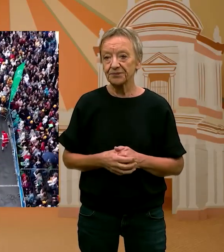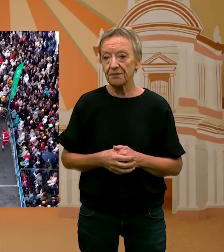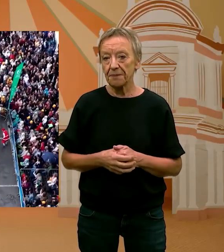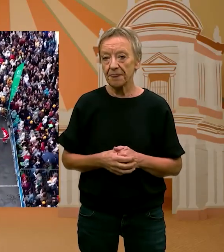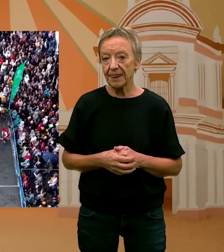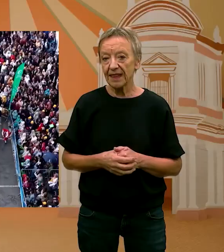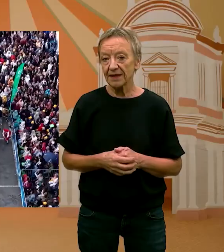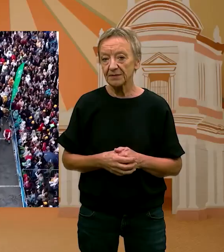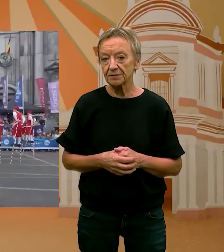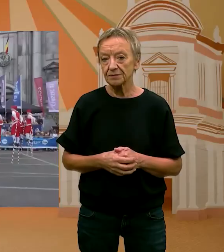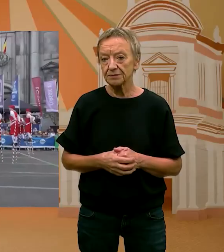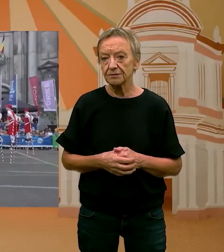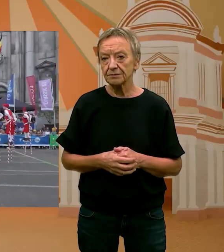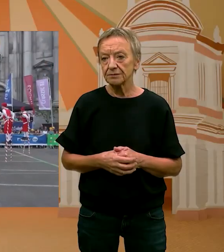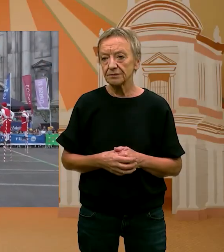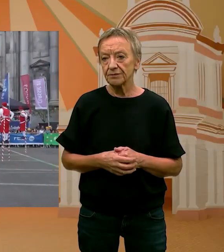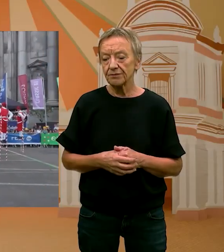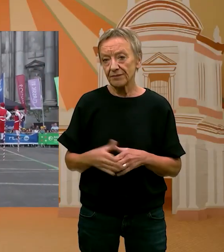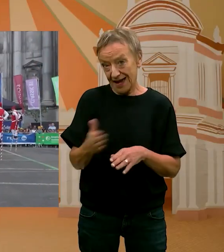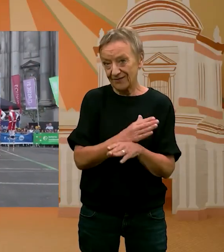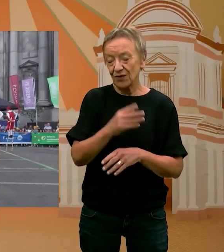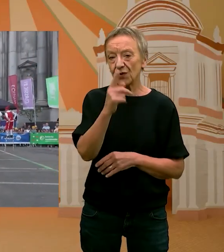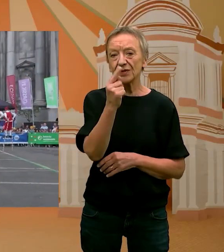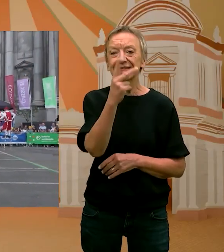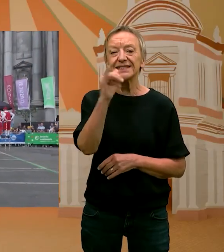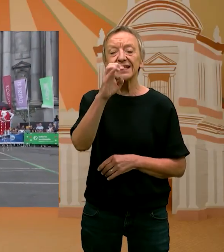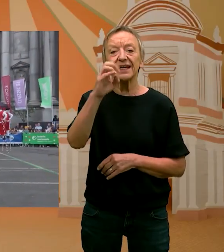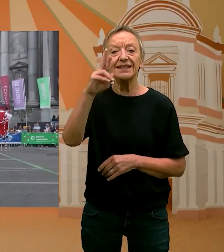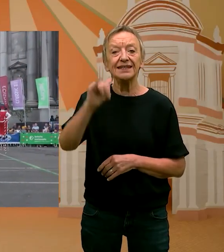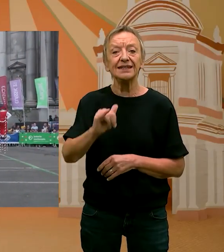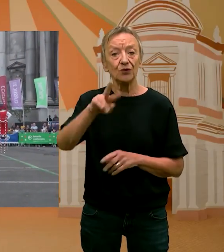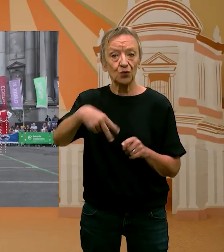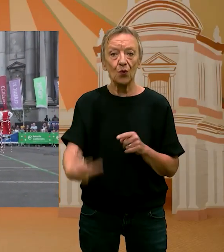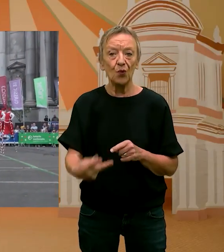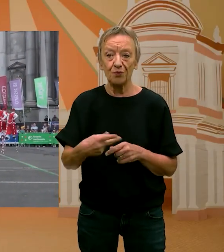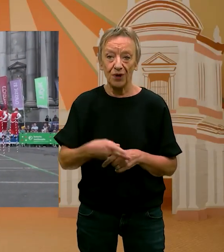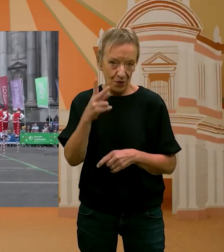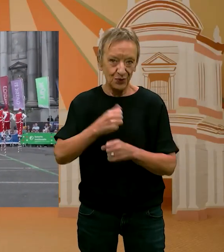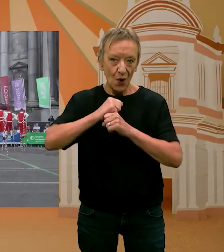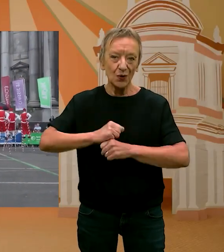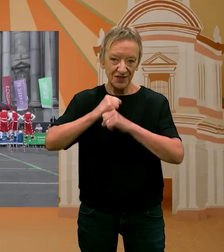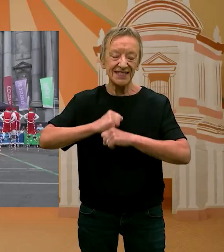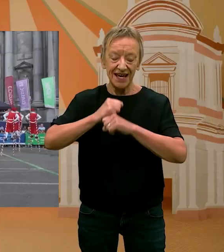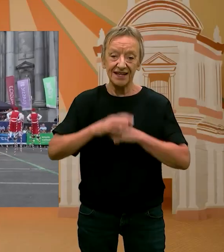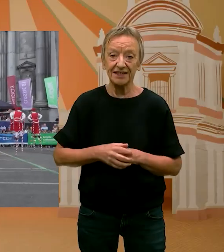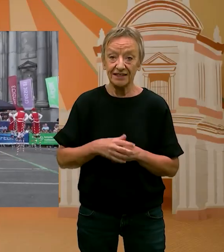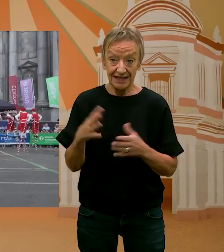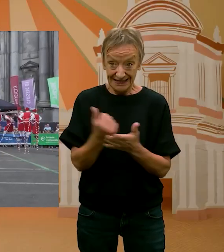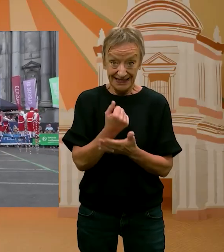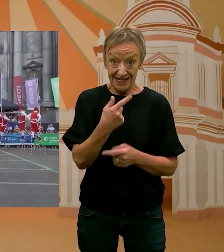qui est notre vétéran des chasses. On peut souligner quand même que Thierry a gagné les chasses d'or en 84-85. Ils ne sont même pas nés, Alice.